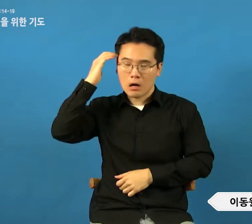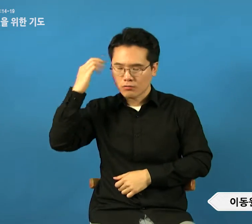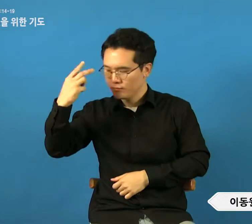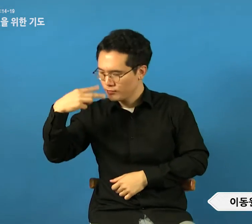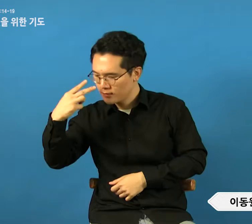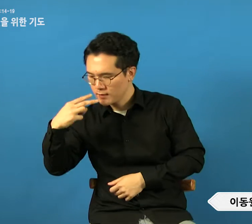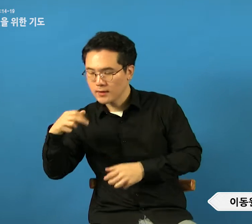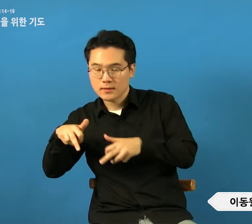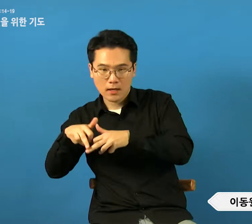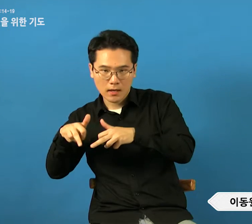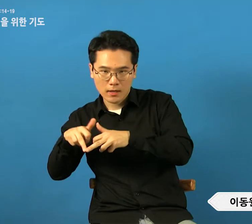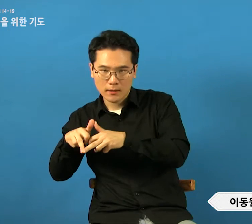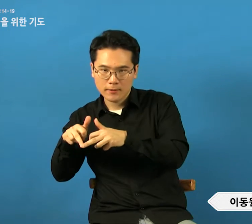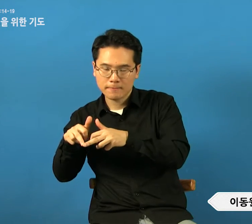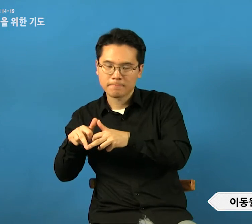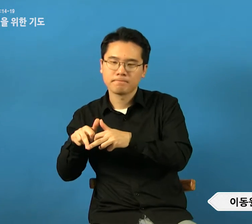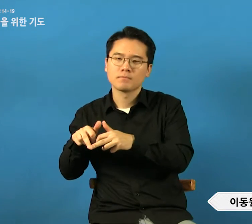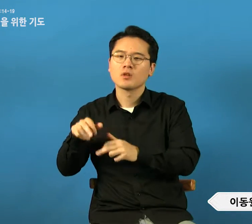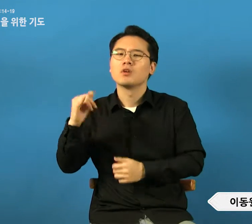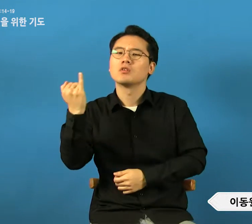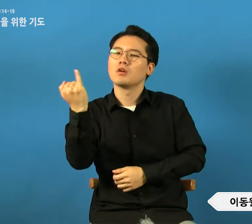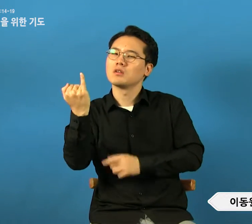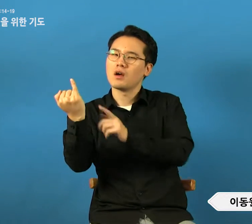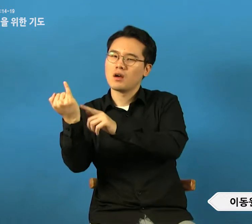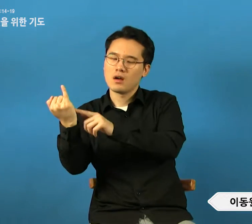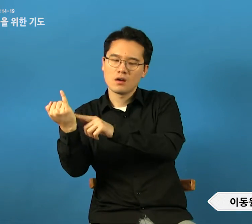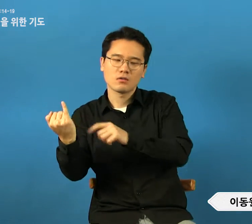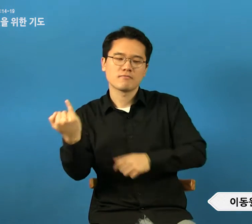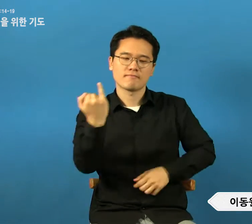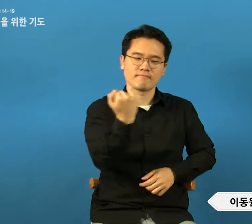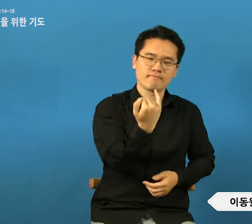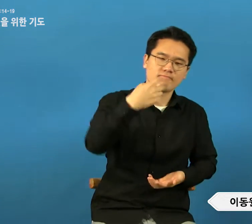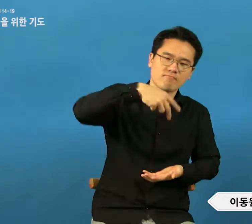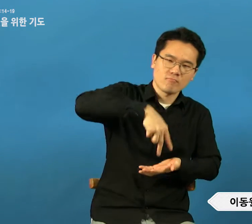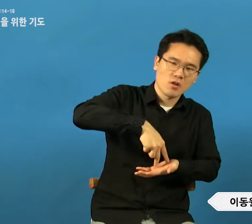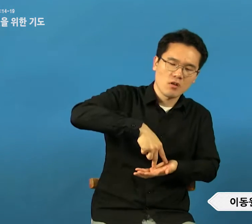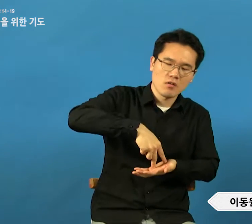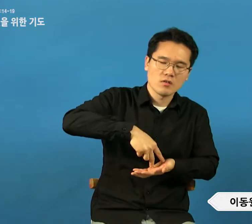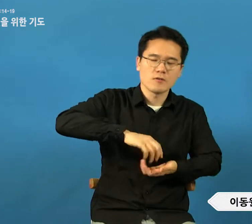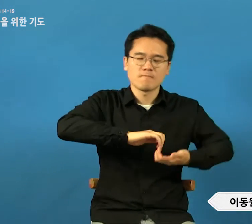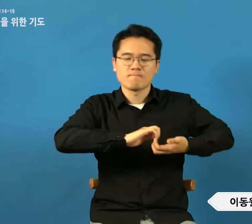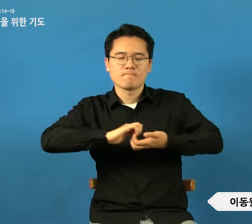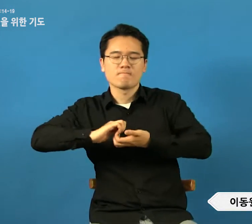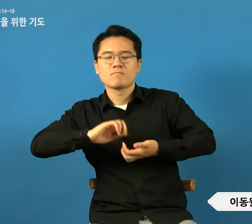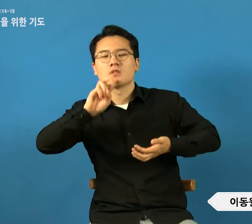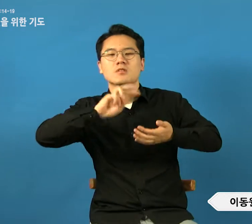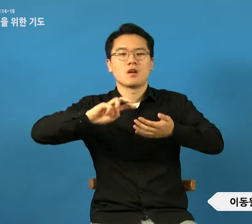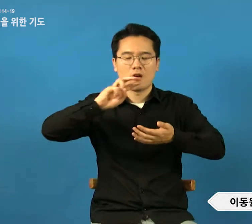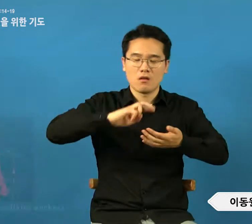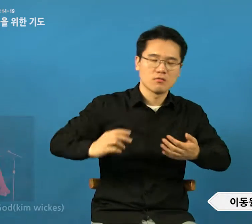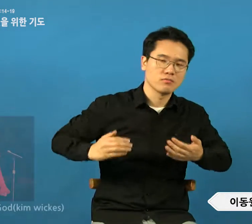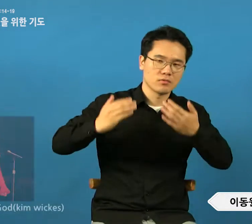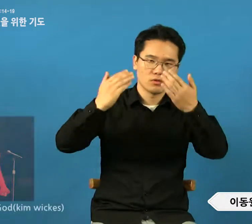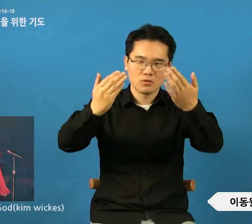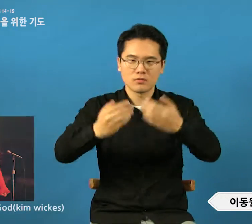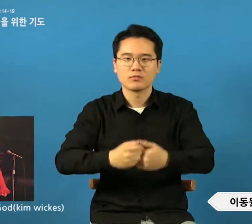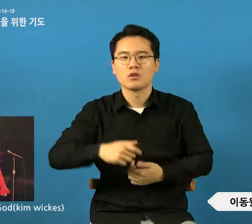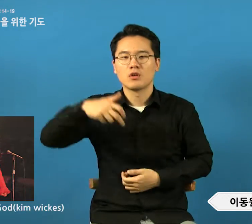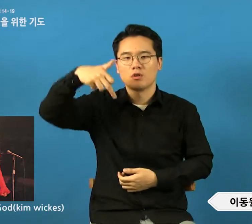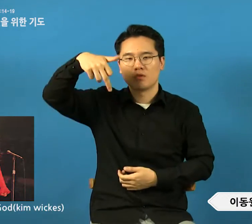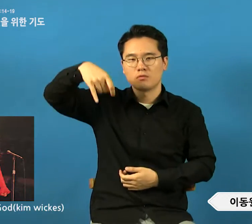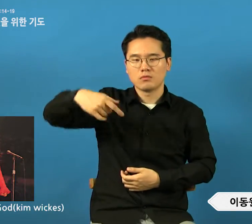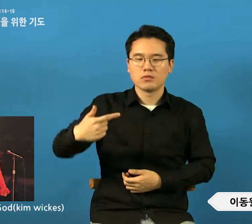맹인 가수 여인 한 분이 찬양을 불렀습니다. 이 자매의 이름은 킴 윅스라는 자매였어요. 킴